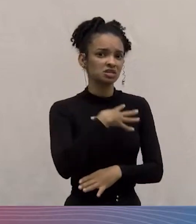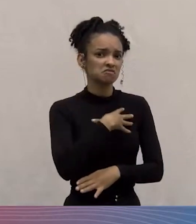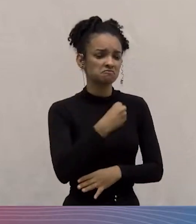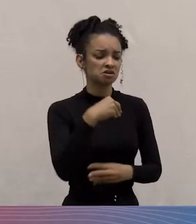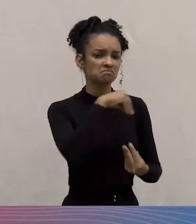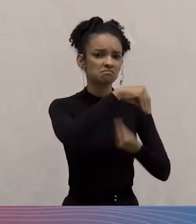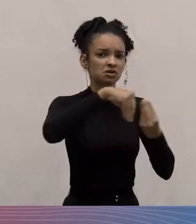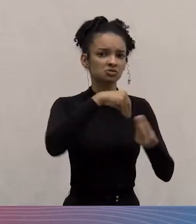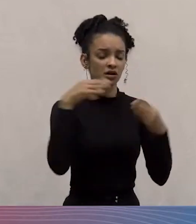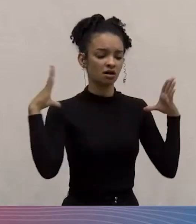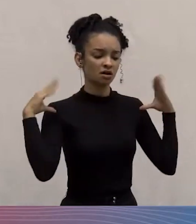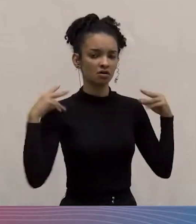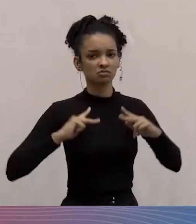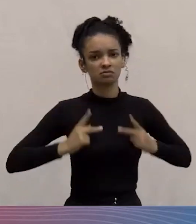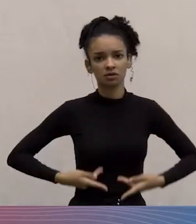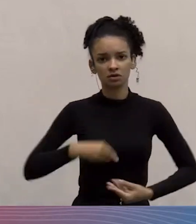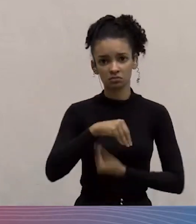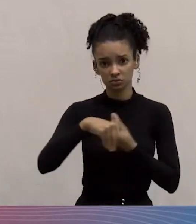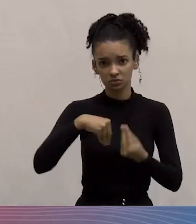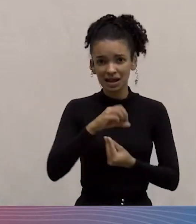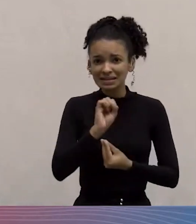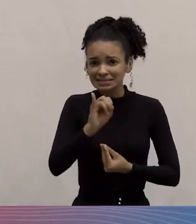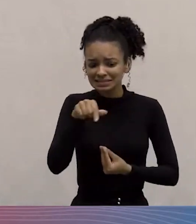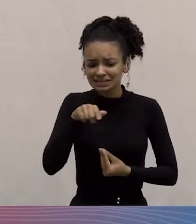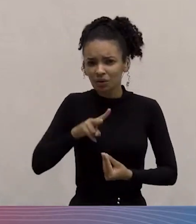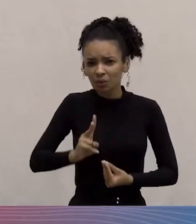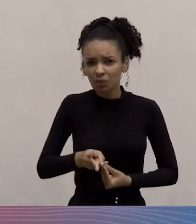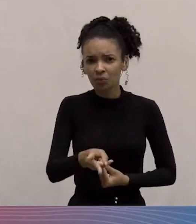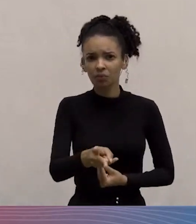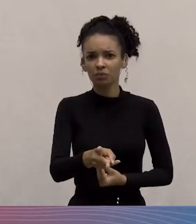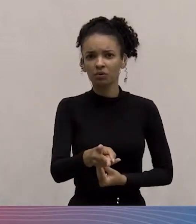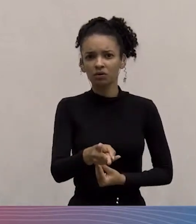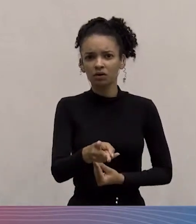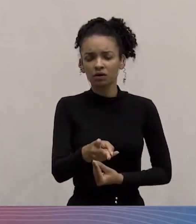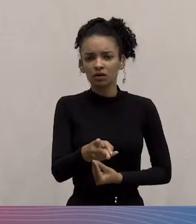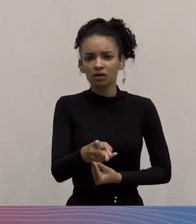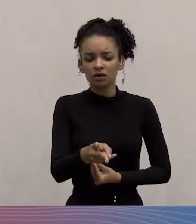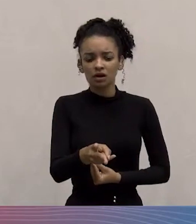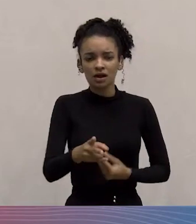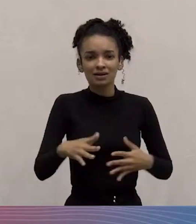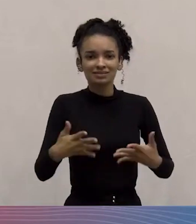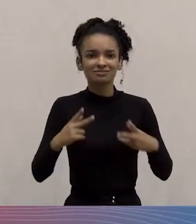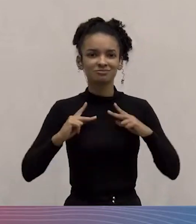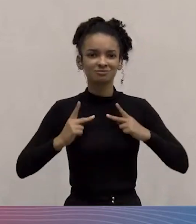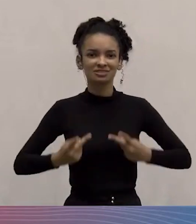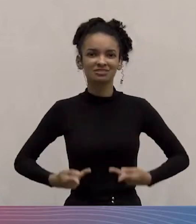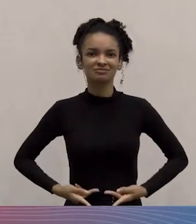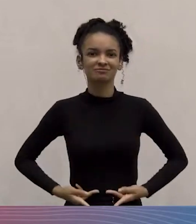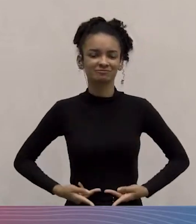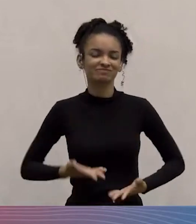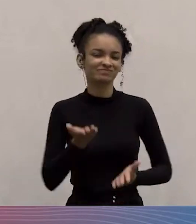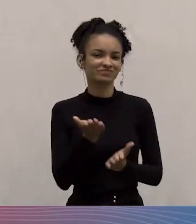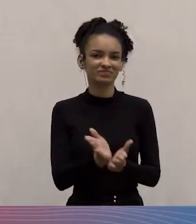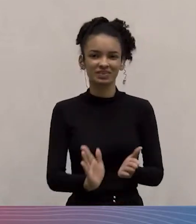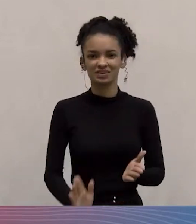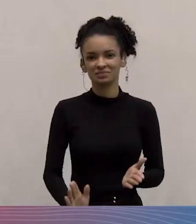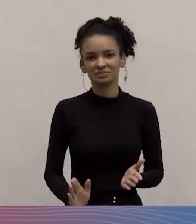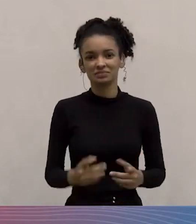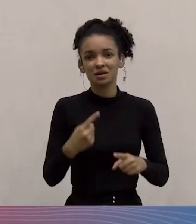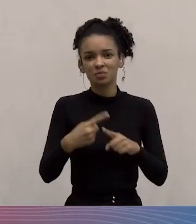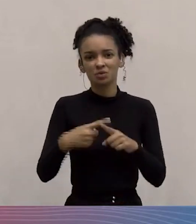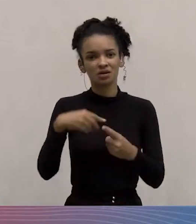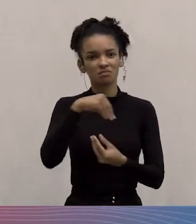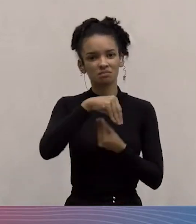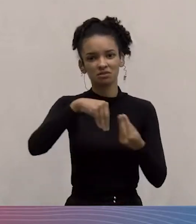híbridos. Se isso continuasse, irmãos, ia acabar com a raça humana. A mistura